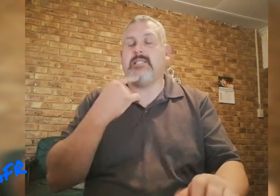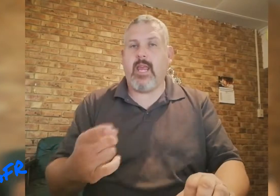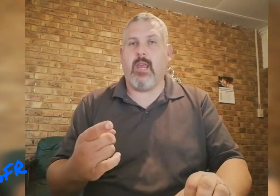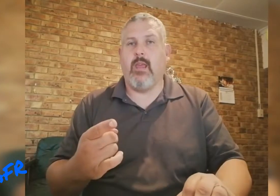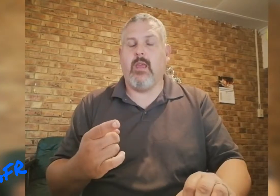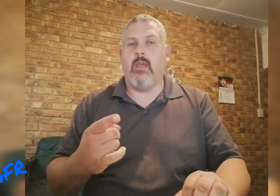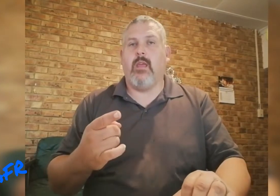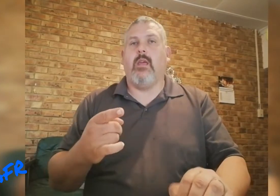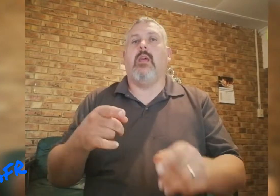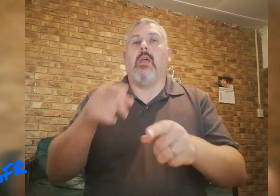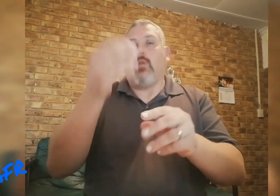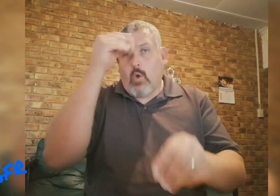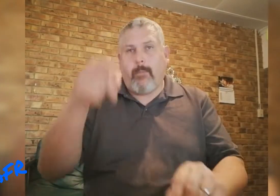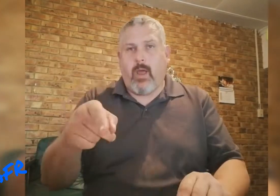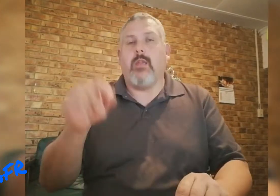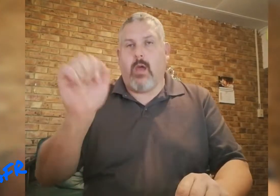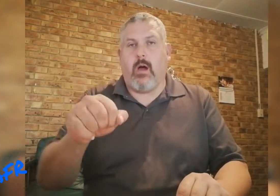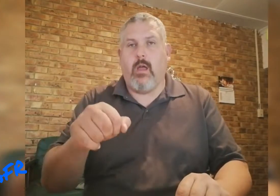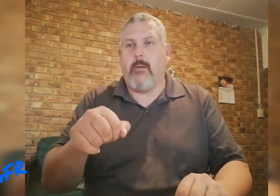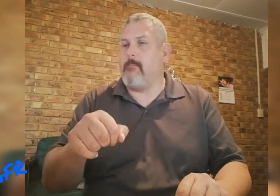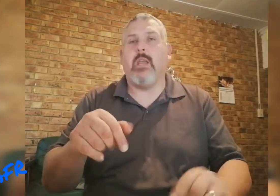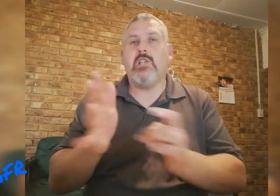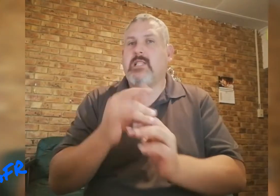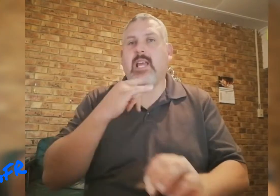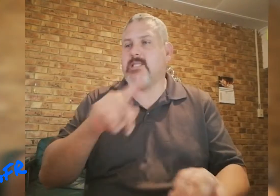sê, doop hulle, ja, maar Jesus nie gesê,